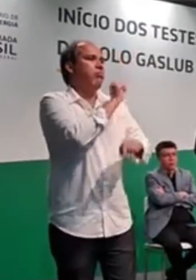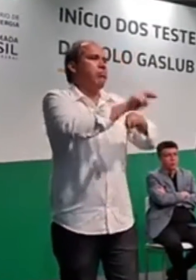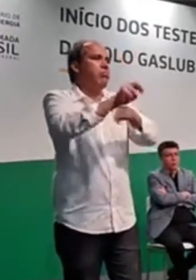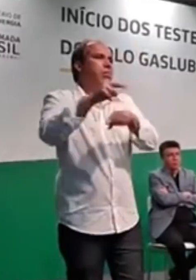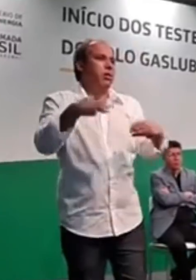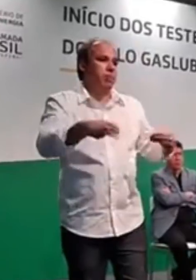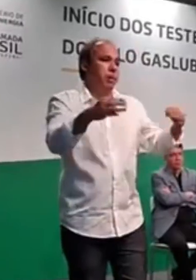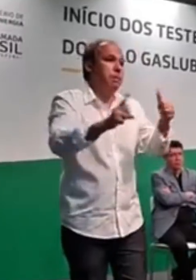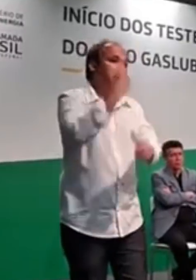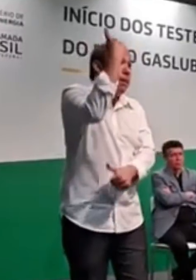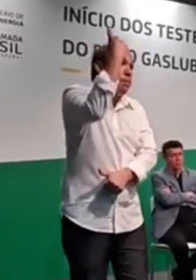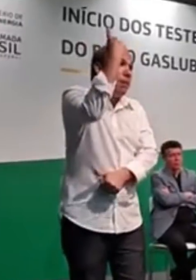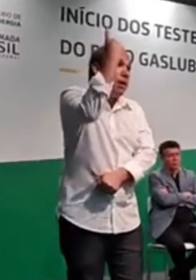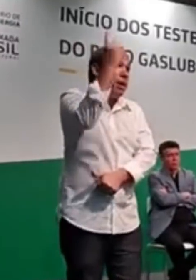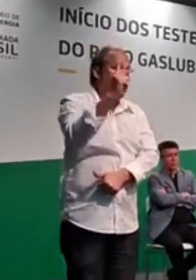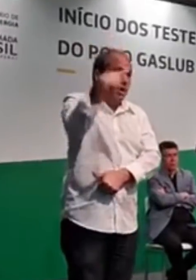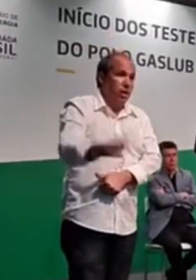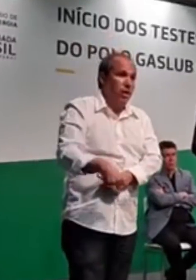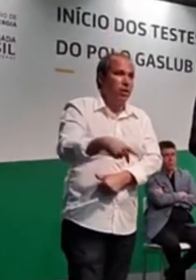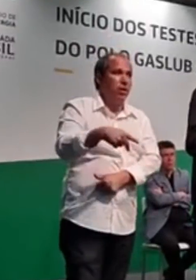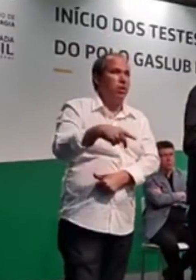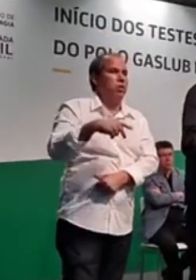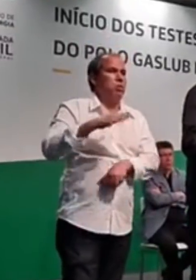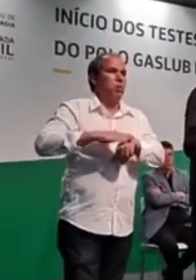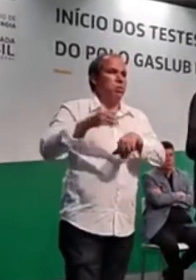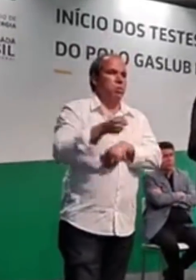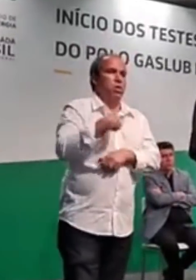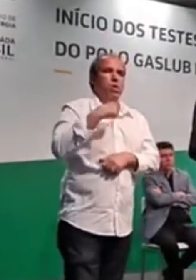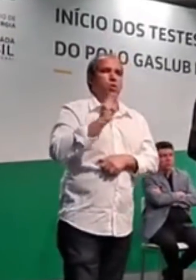A primeira indicação da Petrobras não foi minha, a segunda foi.